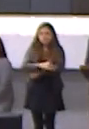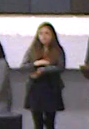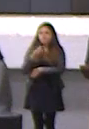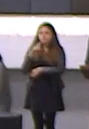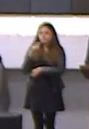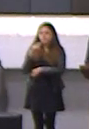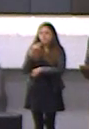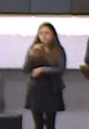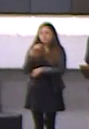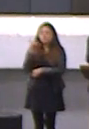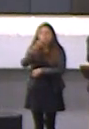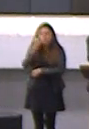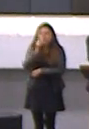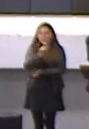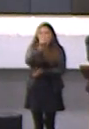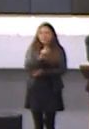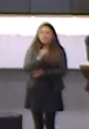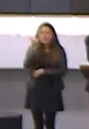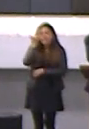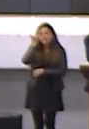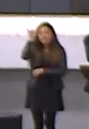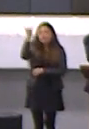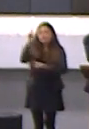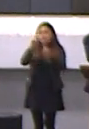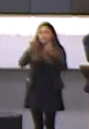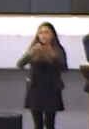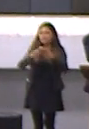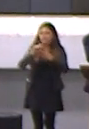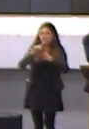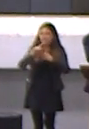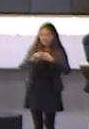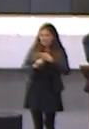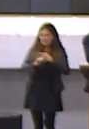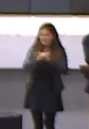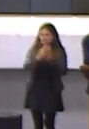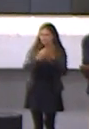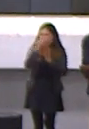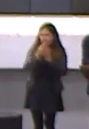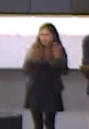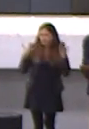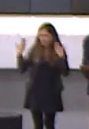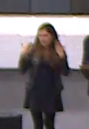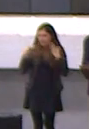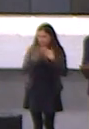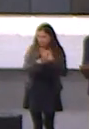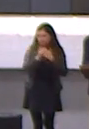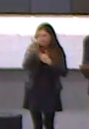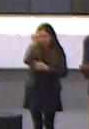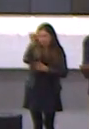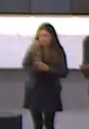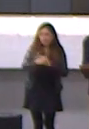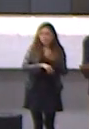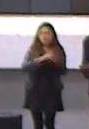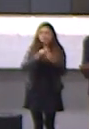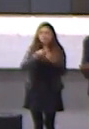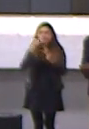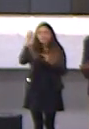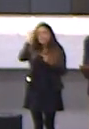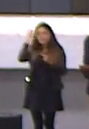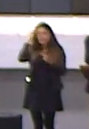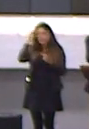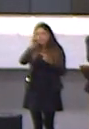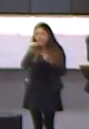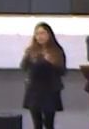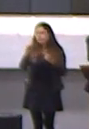es una gran maestra marta moncada fue profesora mía